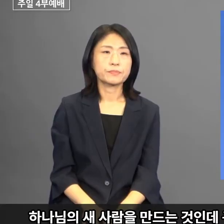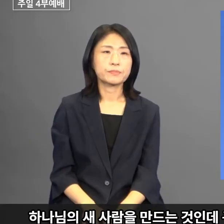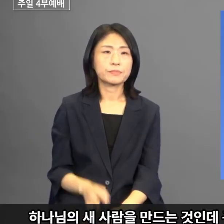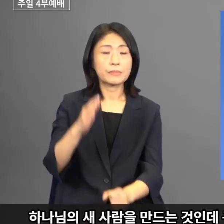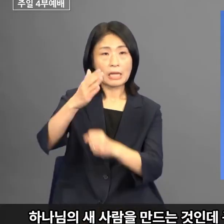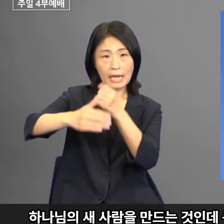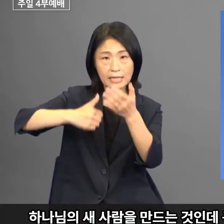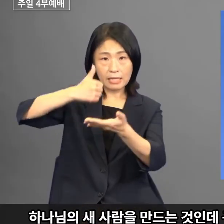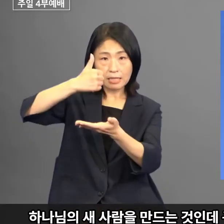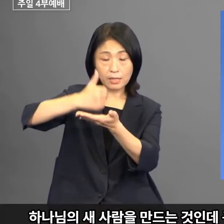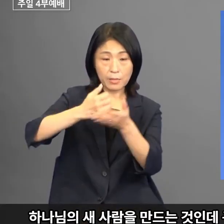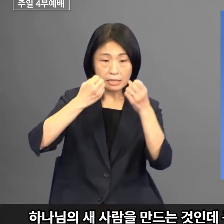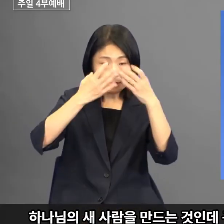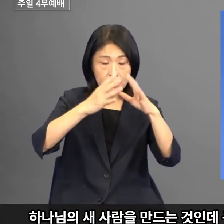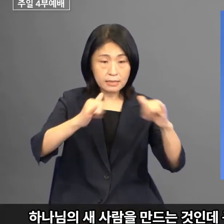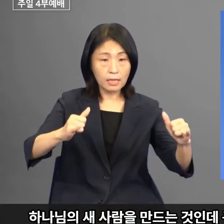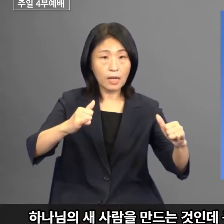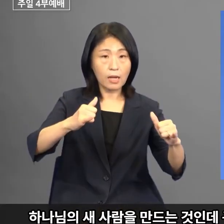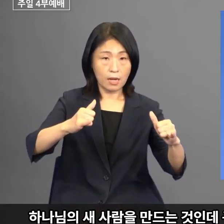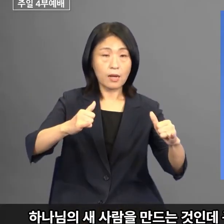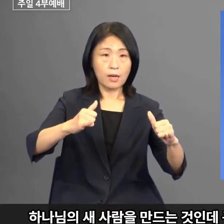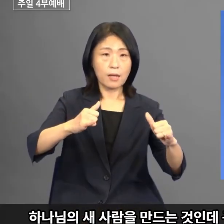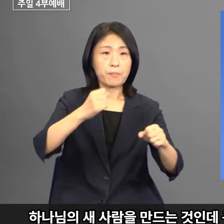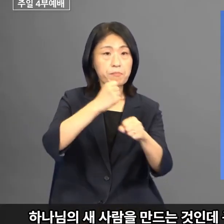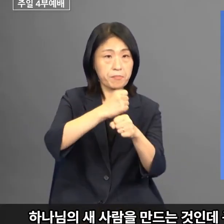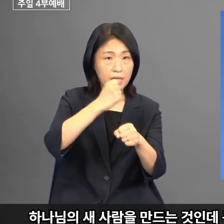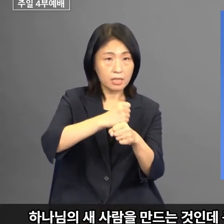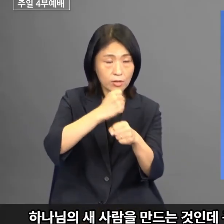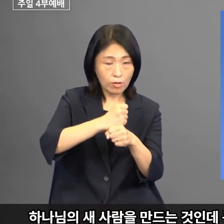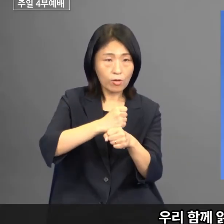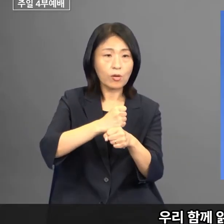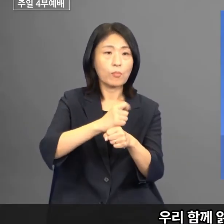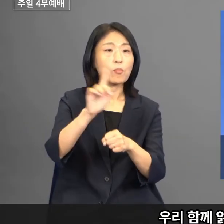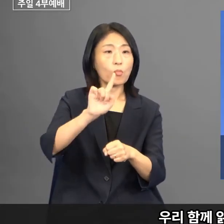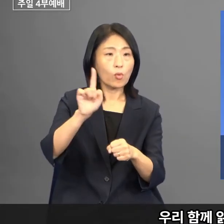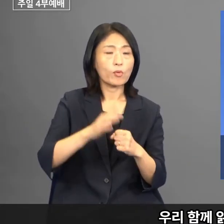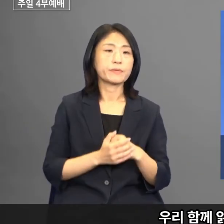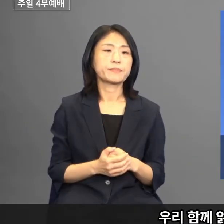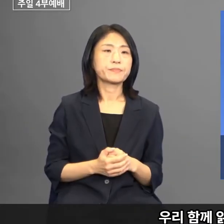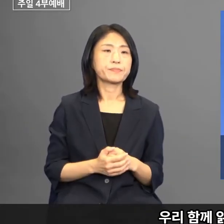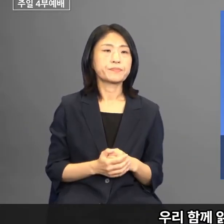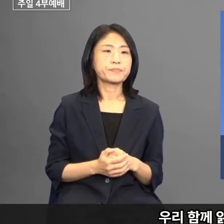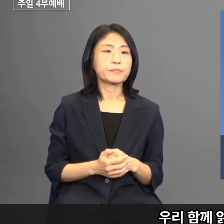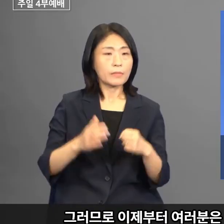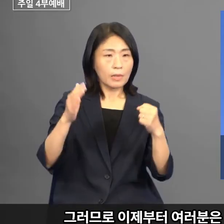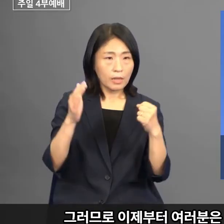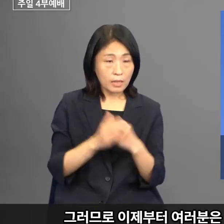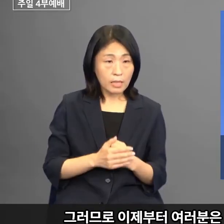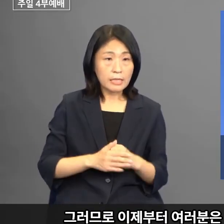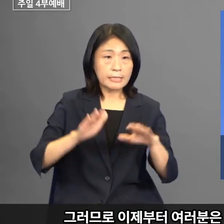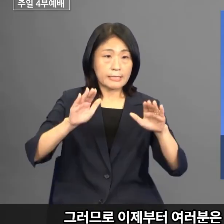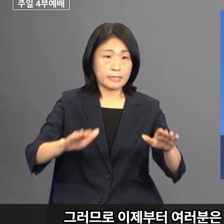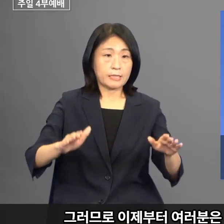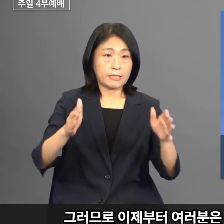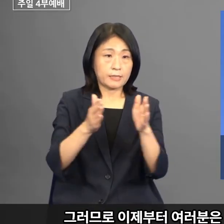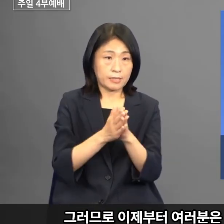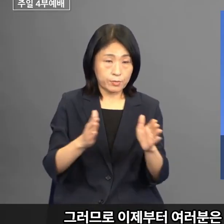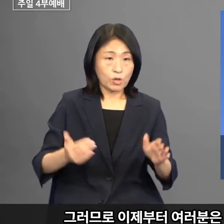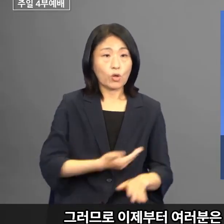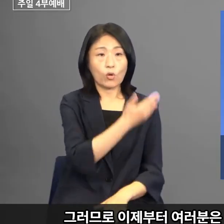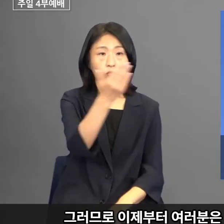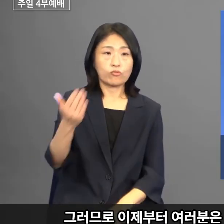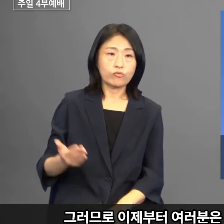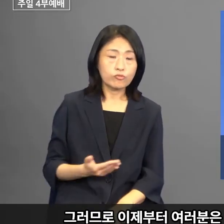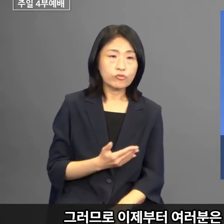하나님의 새 사람을 만드는 것인데 구체적으로 19절에 이렇게 말씀합니다. 우리 함께 읽겠습니다. 시작. 그러므로 이제부터